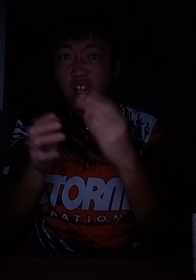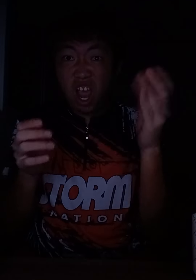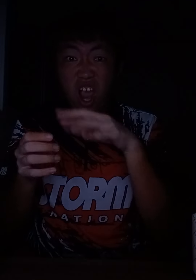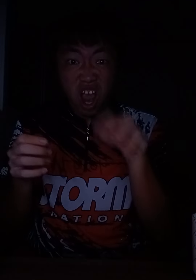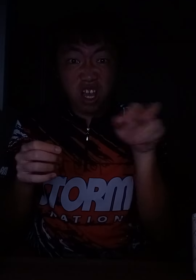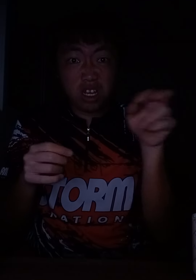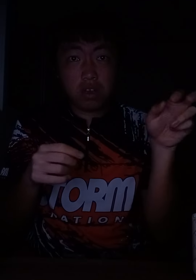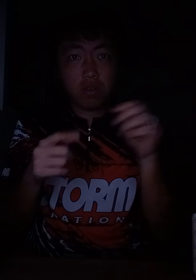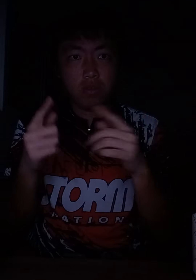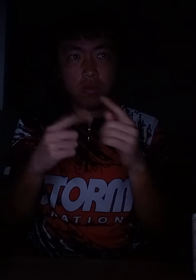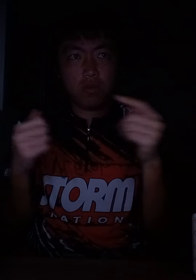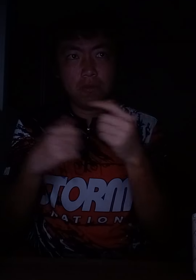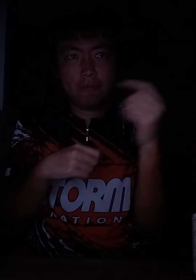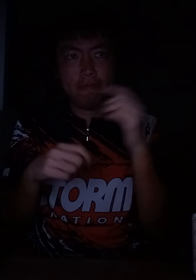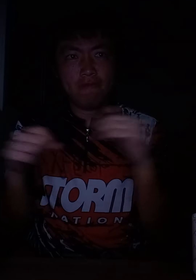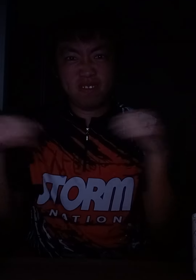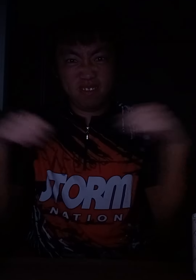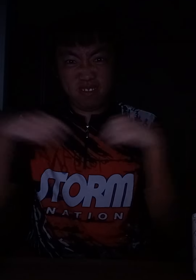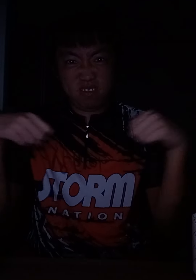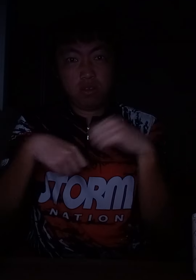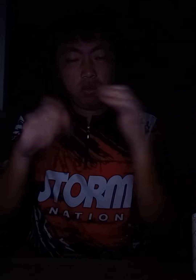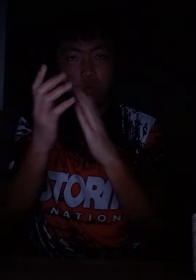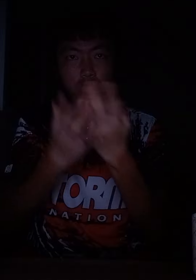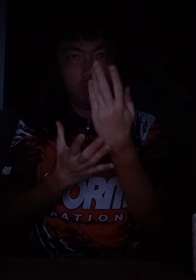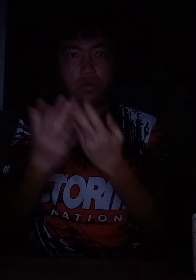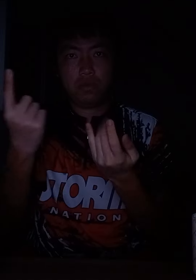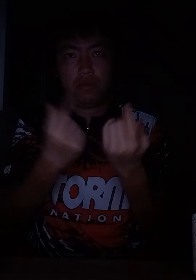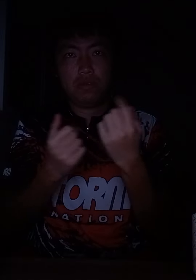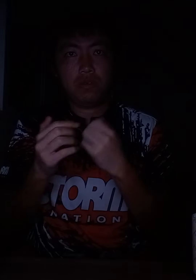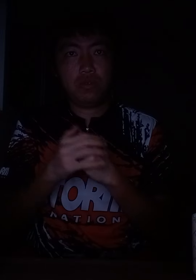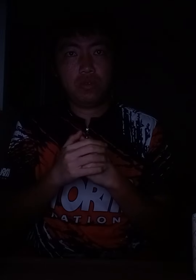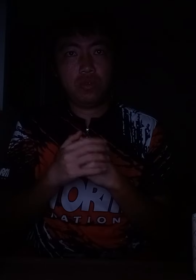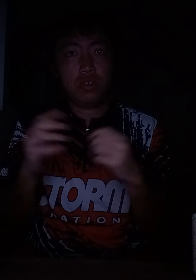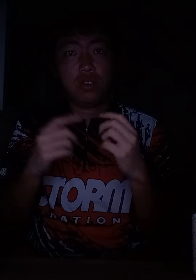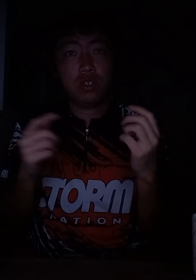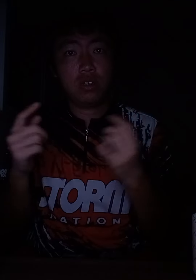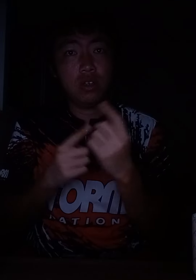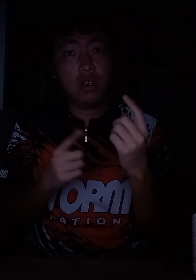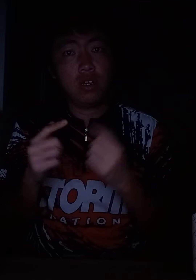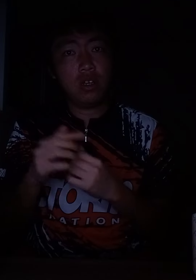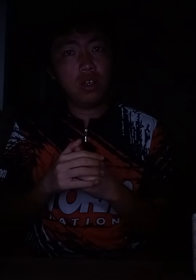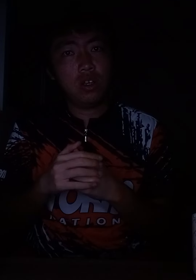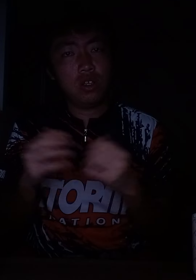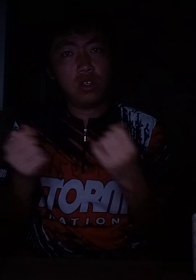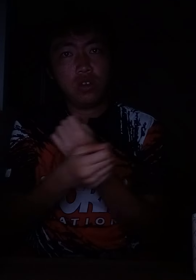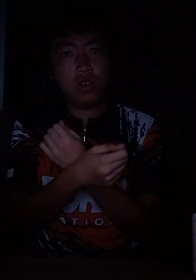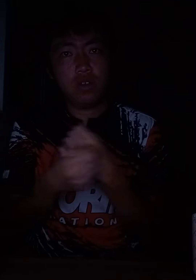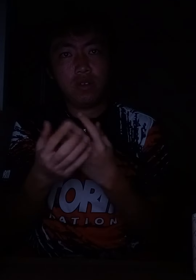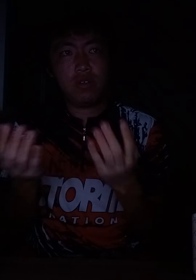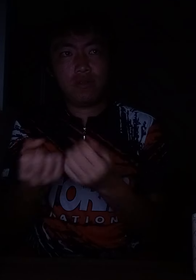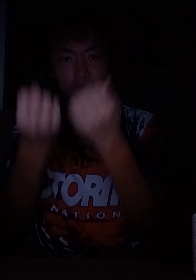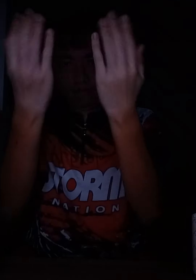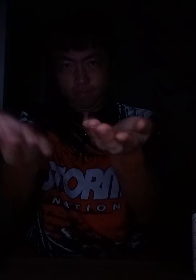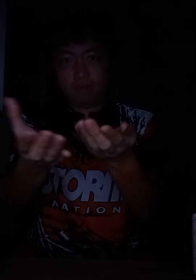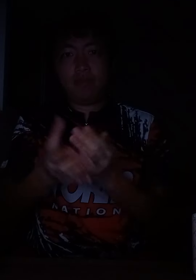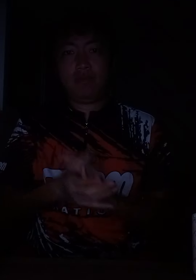다른 승객들하고 싸우는 사람들까지 이어지고 있습니다. 다시 말씀드리지만 그러다가 처벌받습니다. 정만숙 기자입니다.